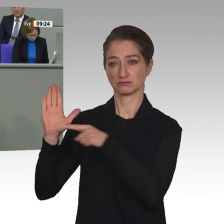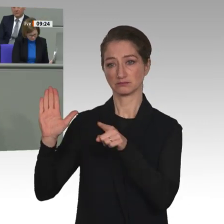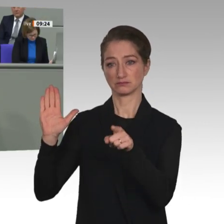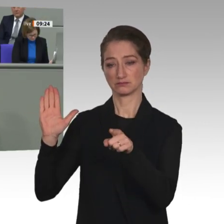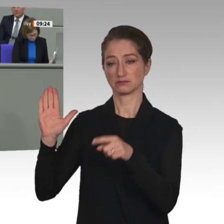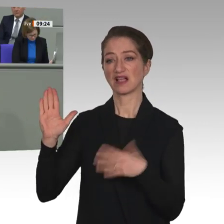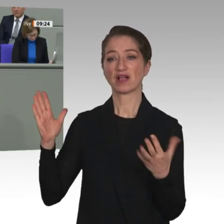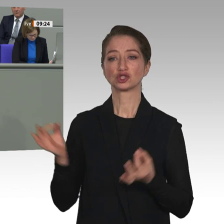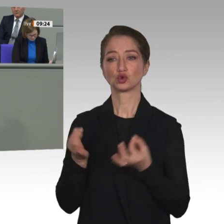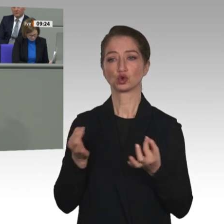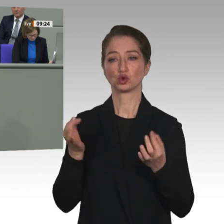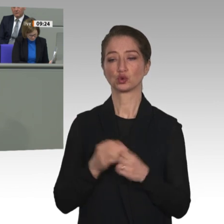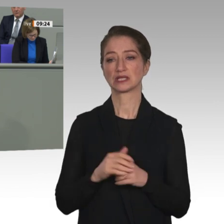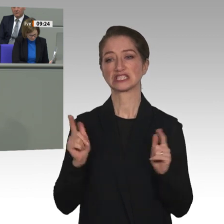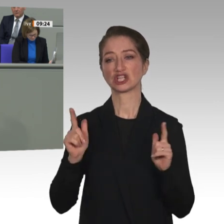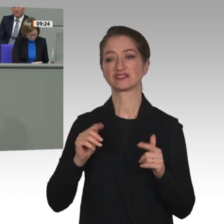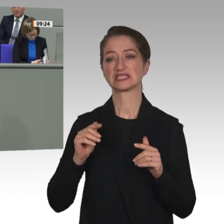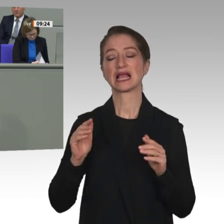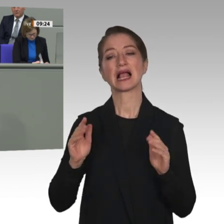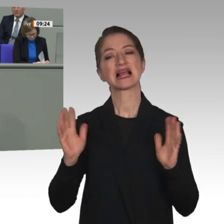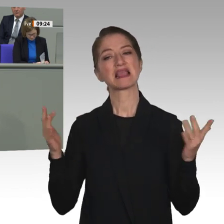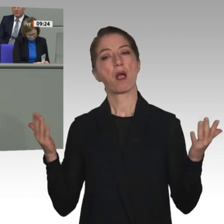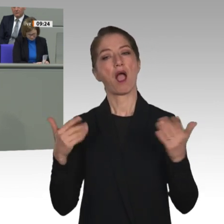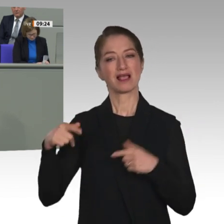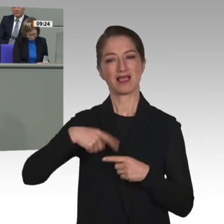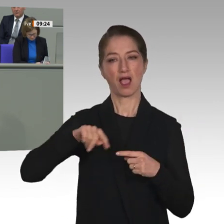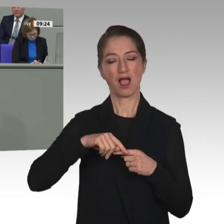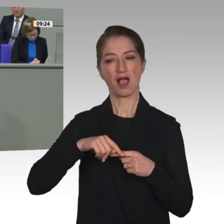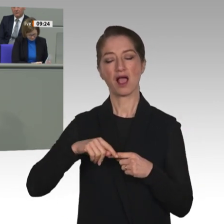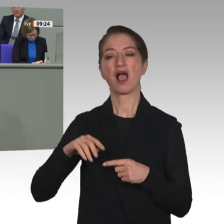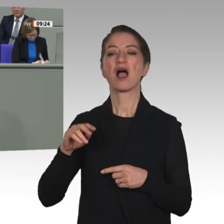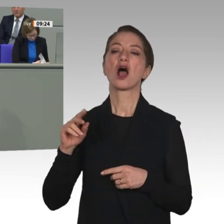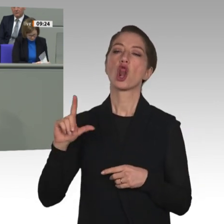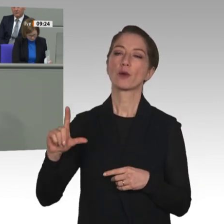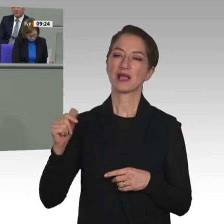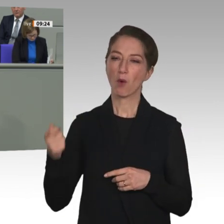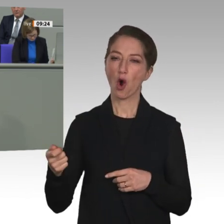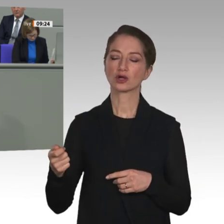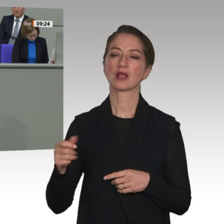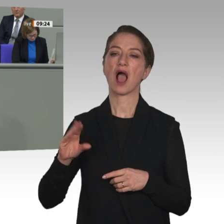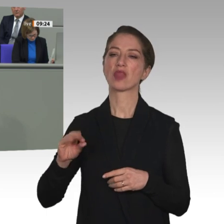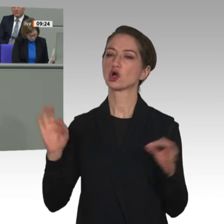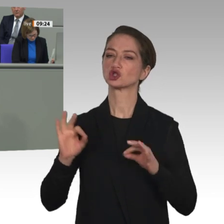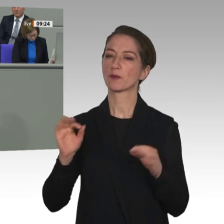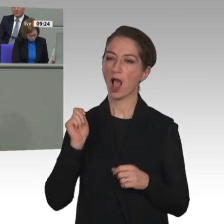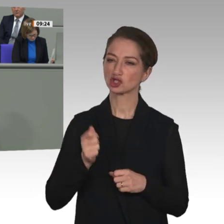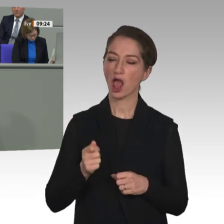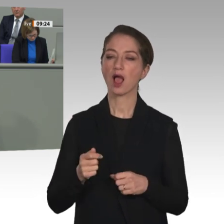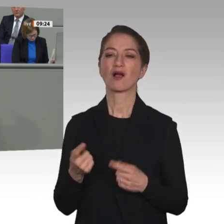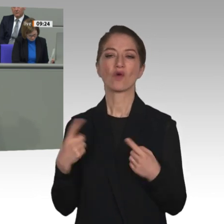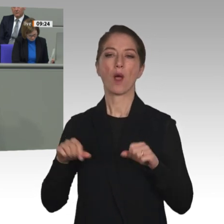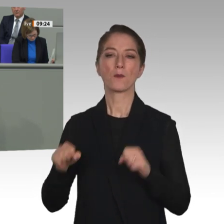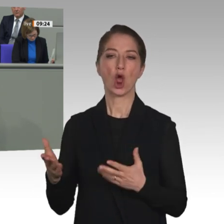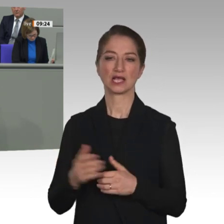mit dem gesellschaftlichen Klima zu tun hat, in dem der Mord an Walter Lübcke und die schrecklichen Anschläge in Hanau und Halle überhaupt möglich